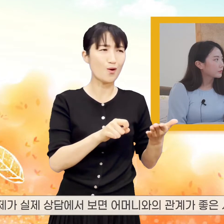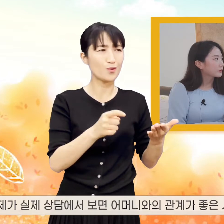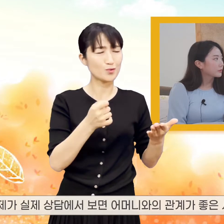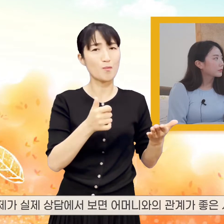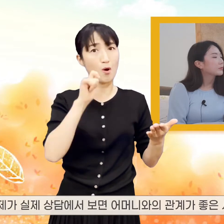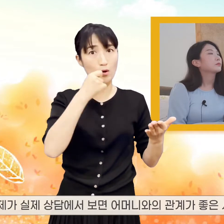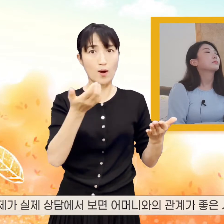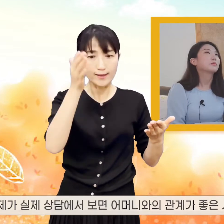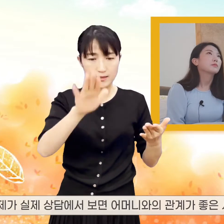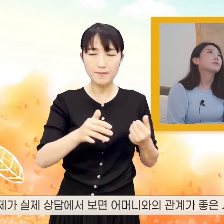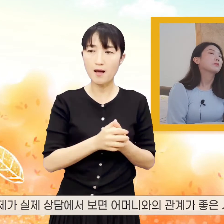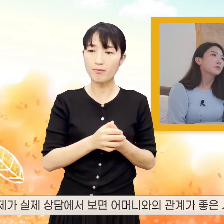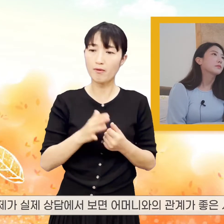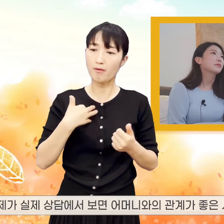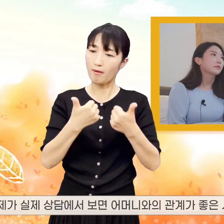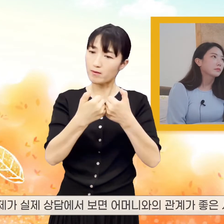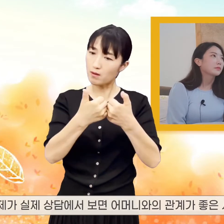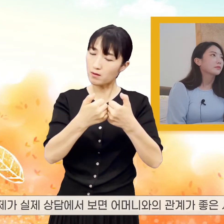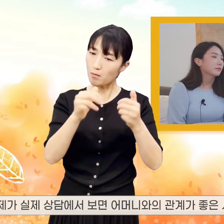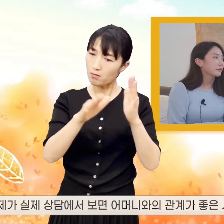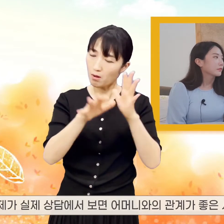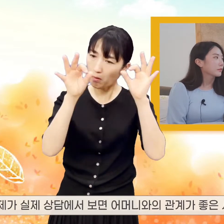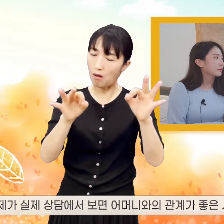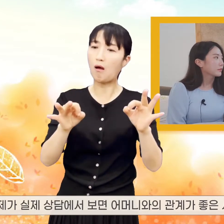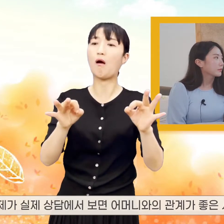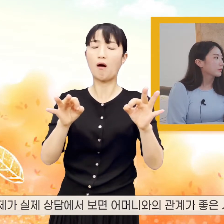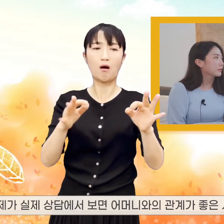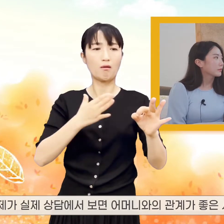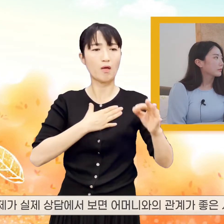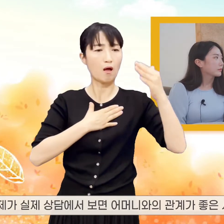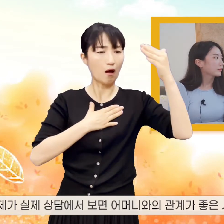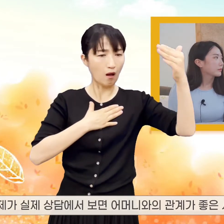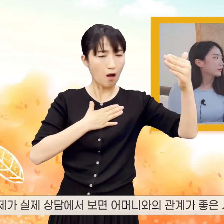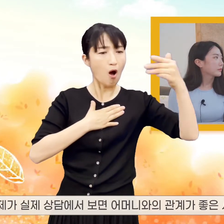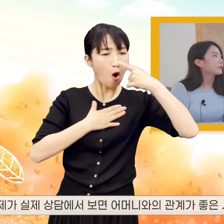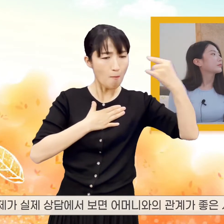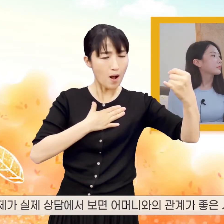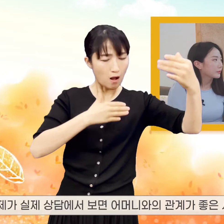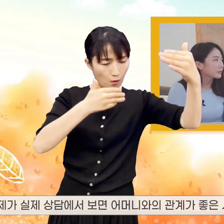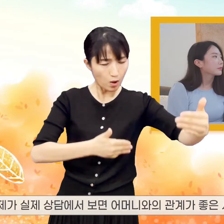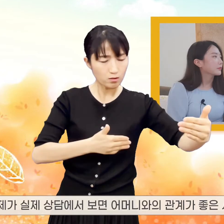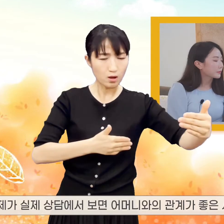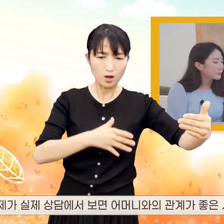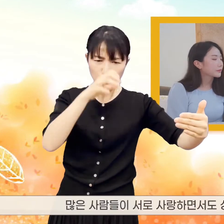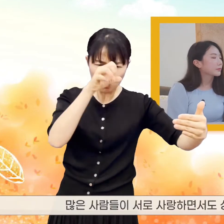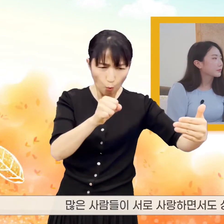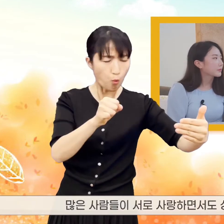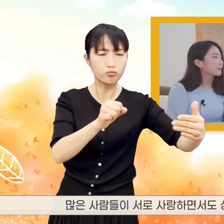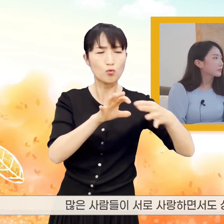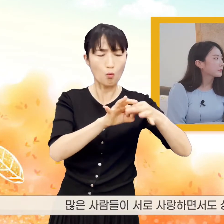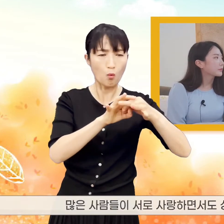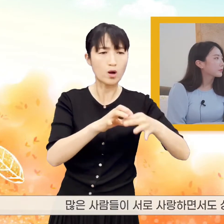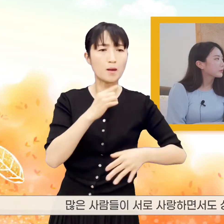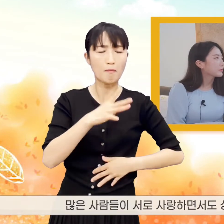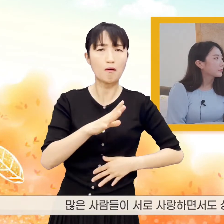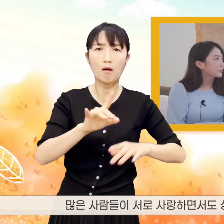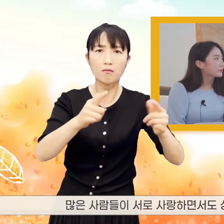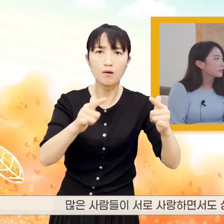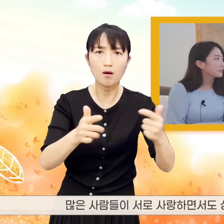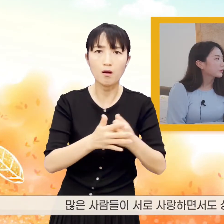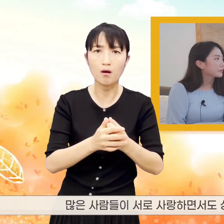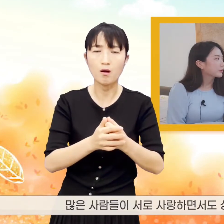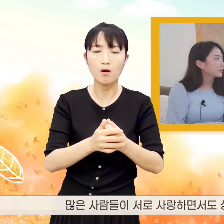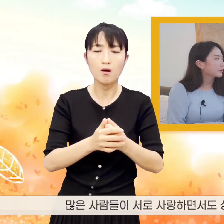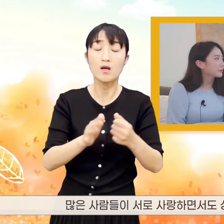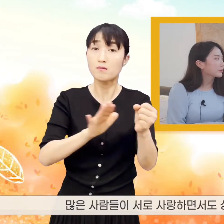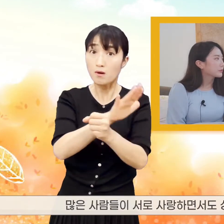상담에서 보면 어머니와의 관계가 다 좋은 사람만 있는 건 아니라는 거죠. 많은 사람들이 서로